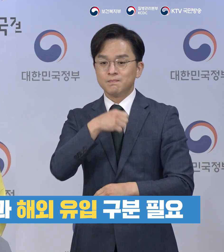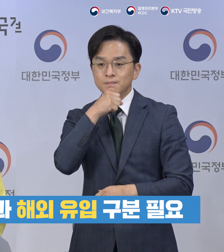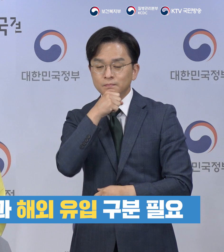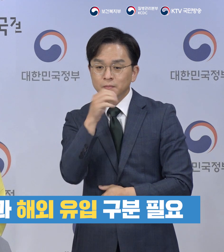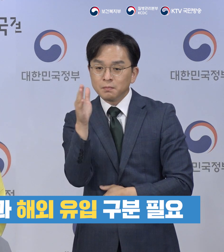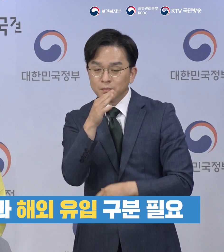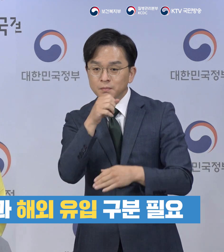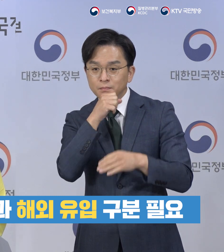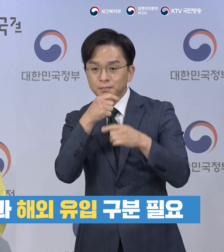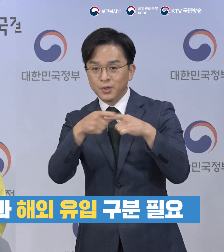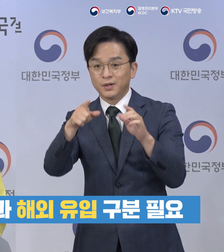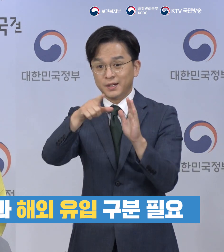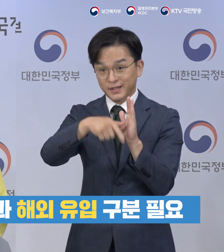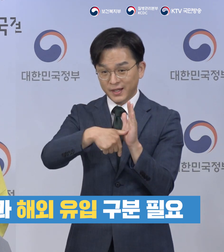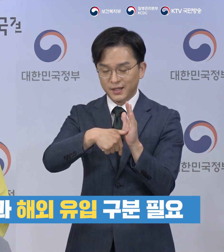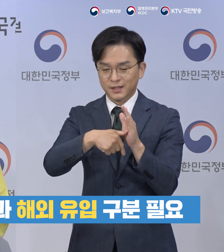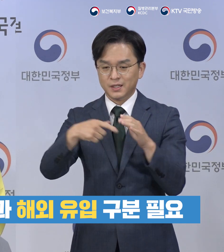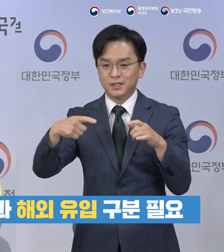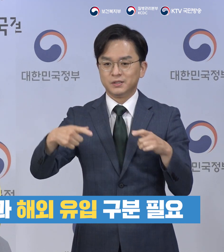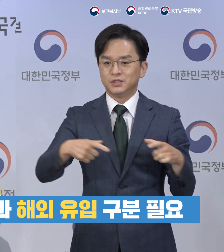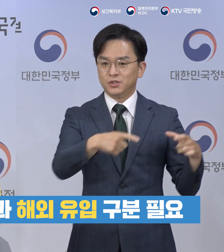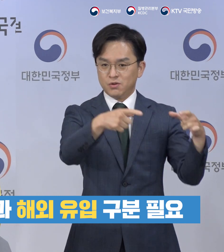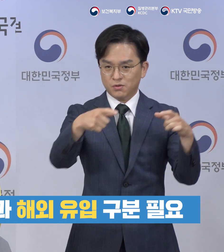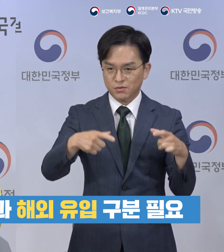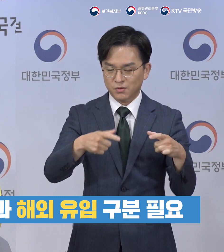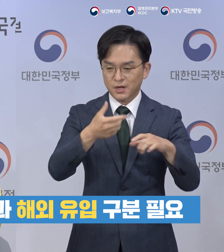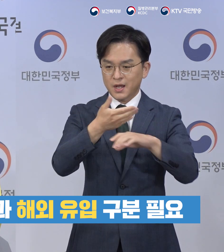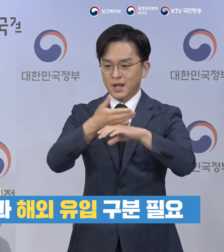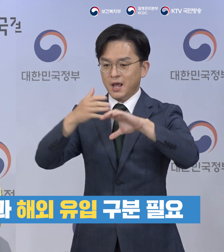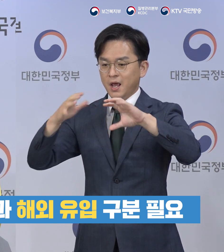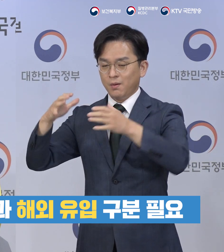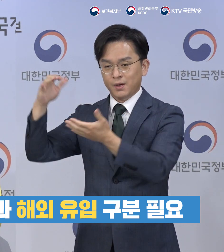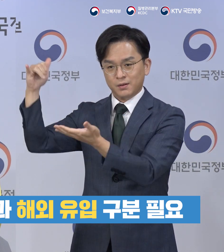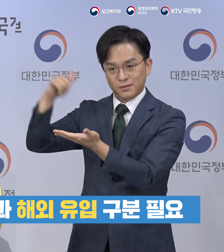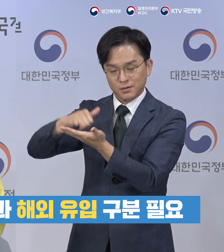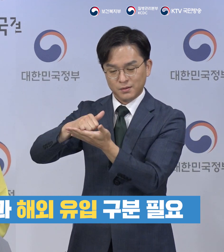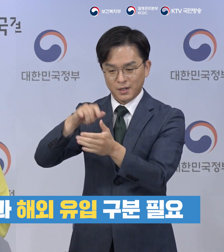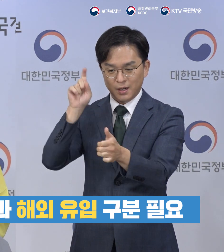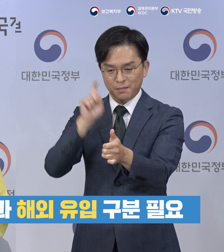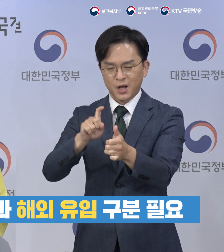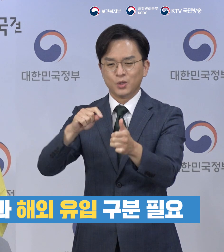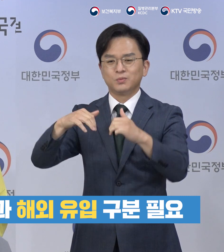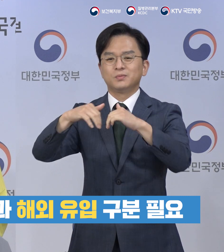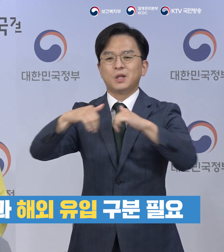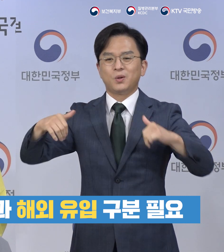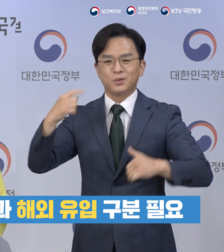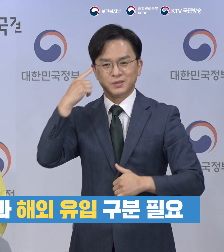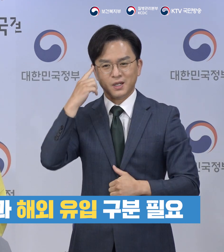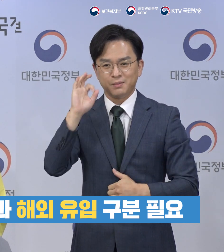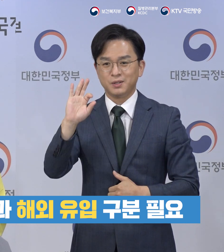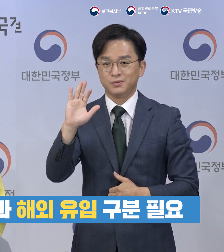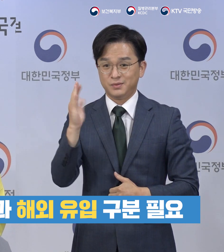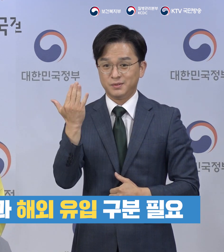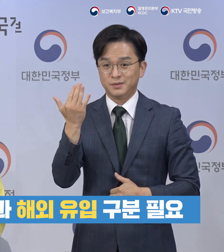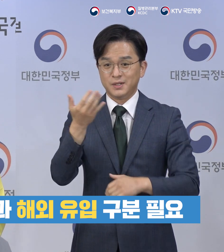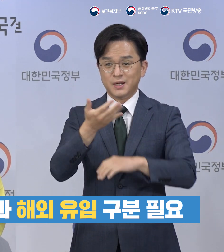코로나19의 유행 위험도를 평가할 때는 국내 발생과 해외 유입을 구분해서 봐야